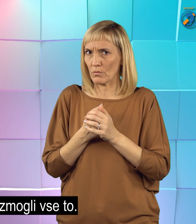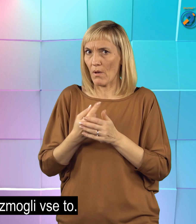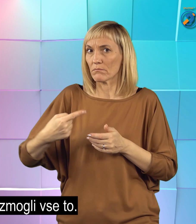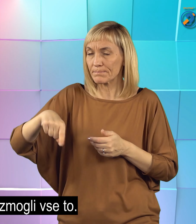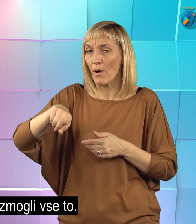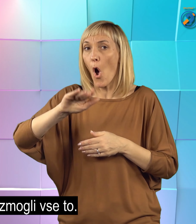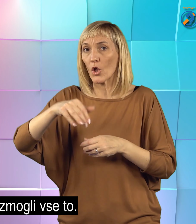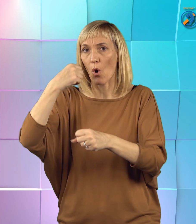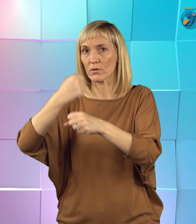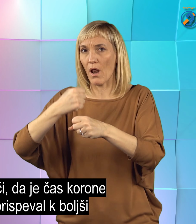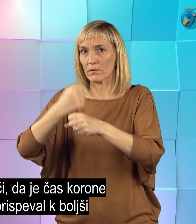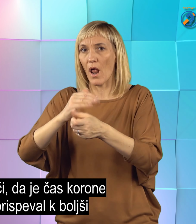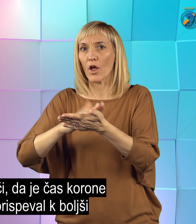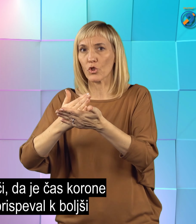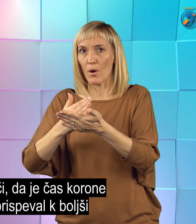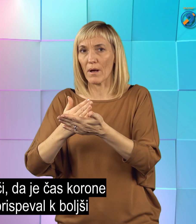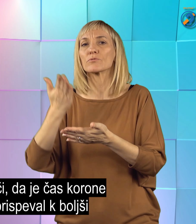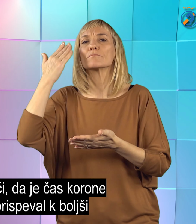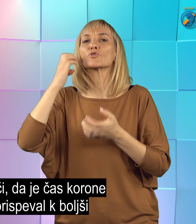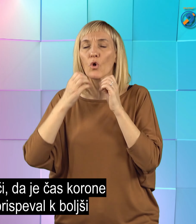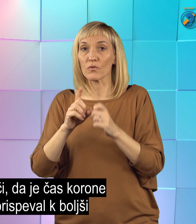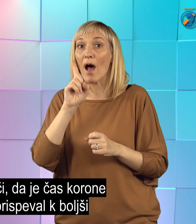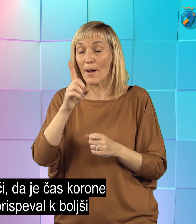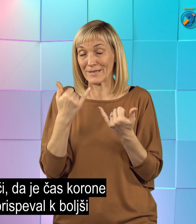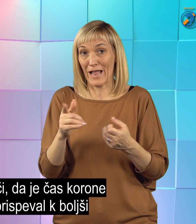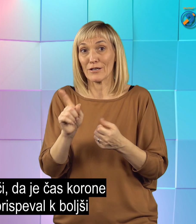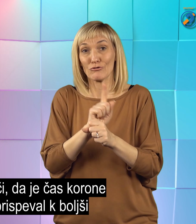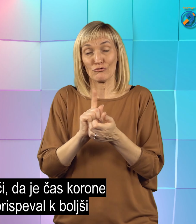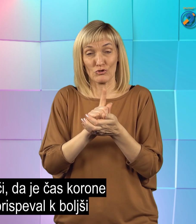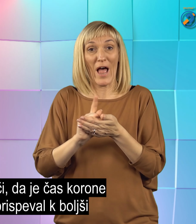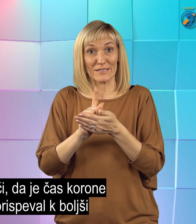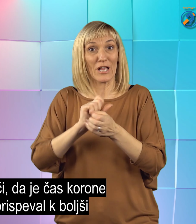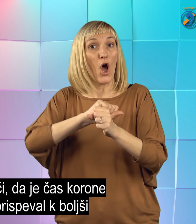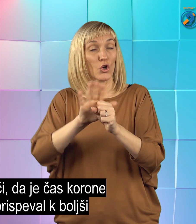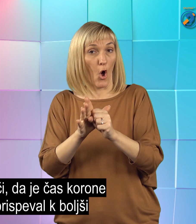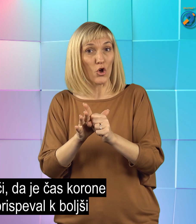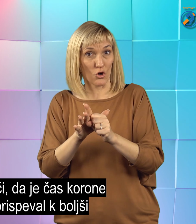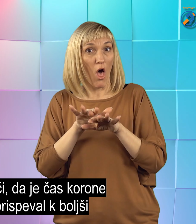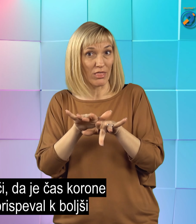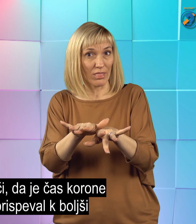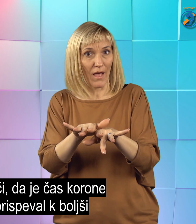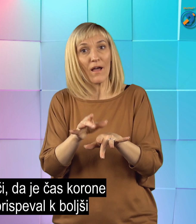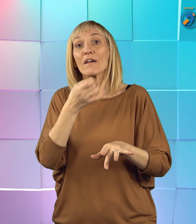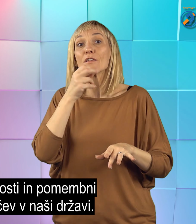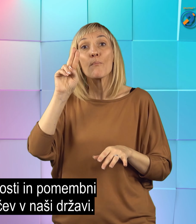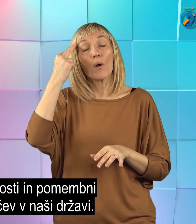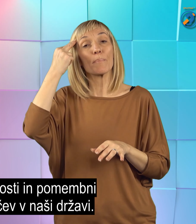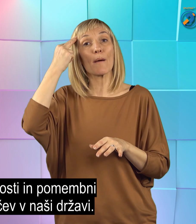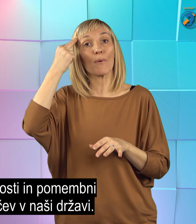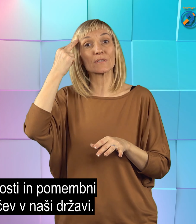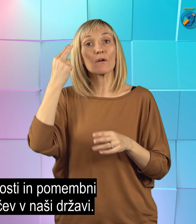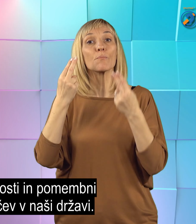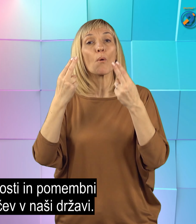vse to. Moram pa reči, da čas korone je pozitivno prispeval k boljši prepoznavnosti in pomembni